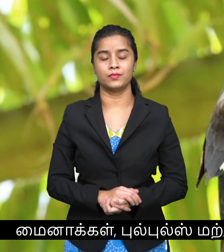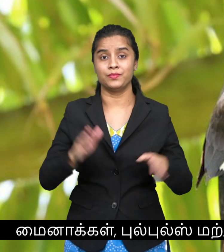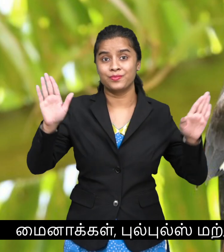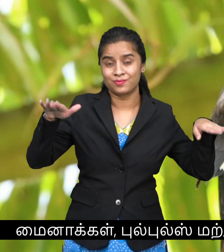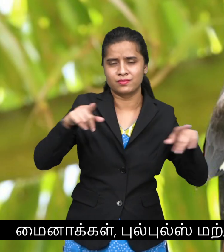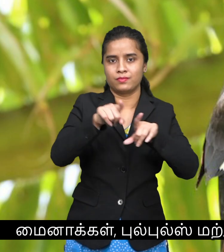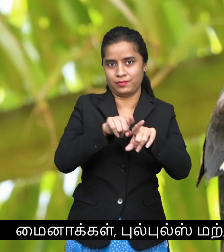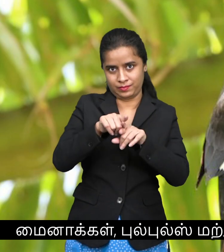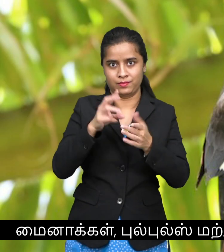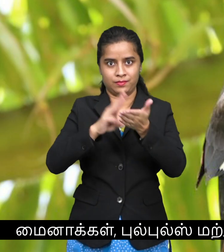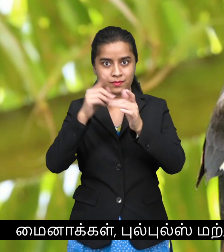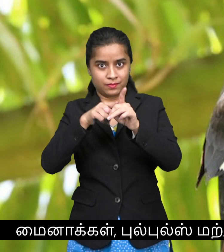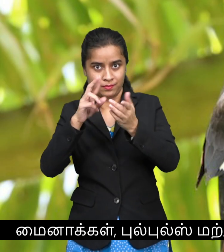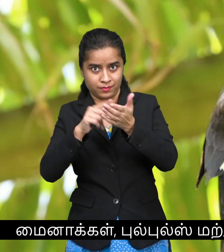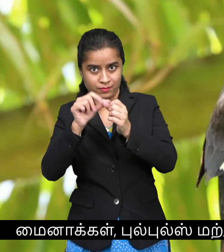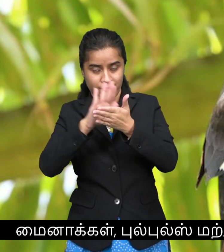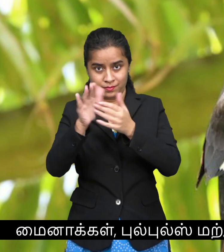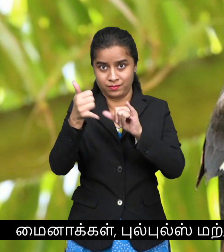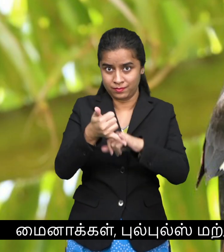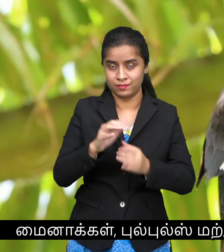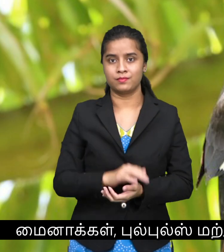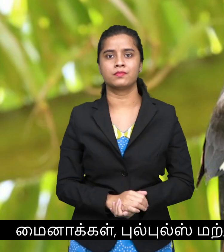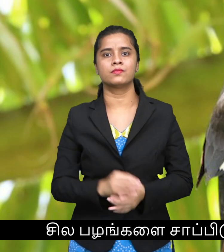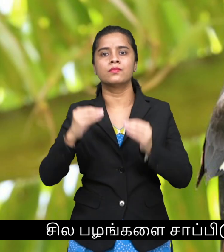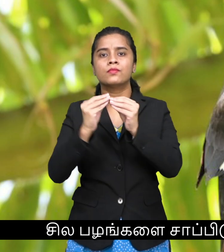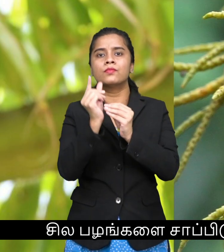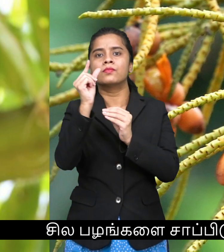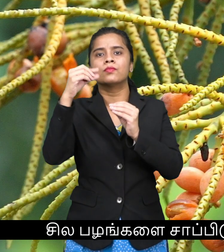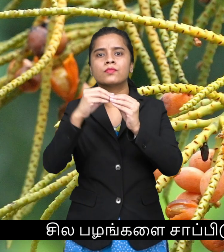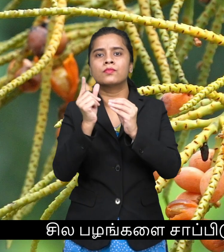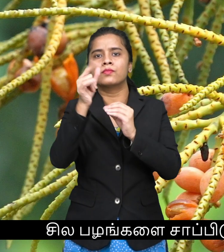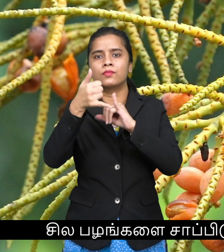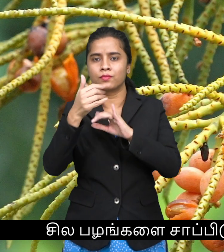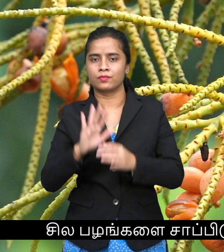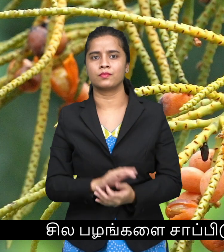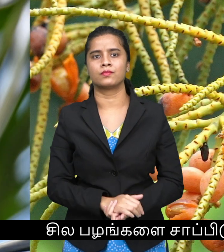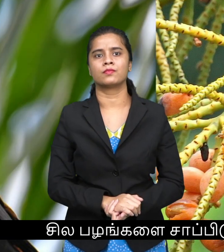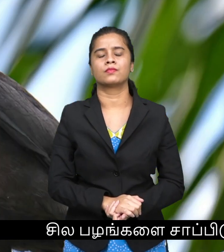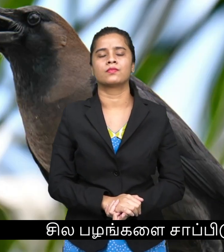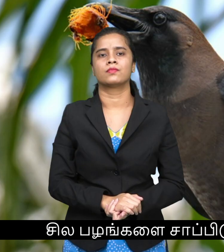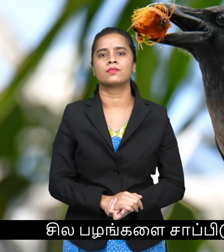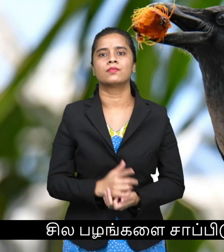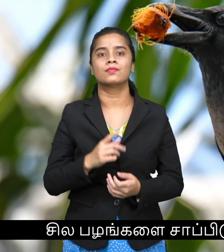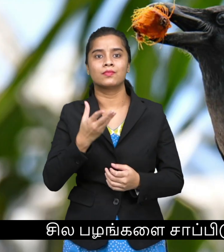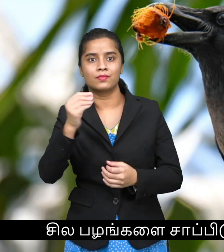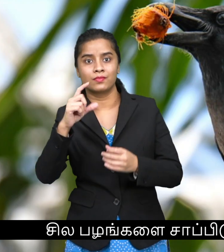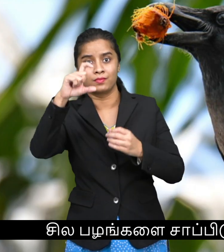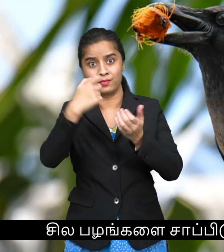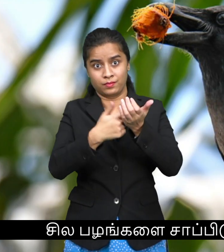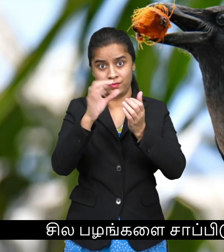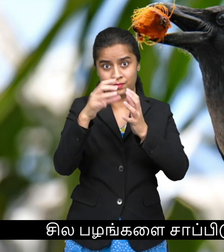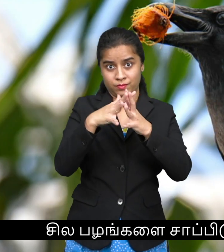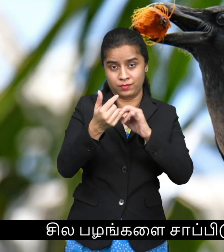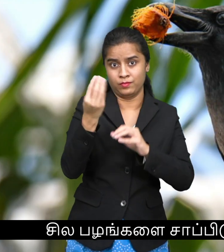மைனாக்கள், புல்புல்ஸ் மற்றும் காகங்கள் போன்ற பறவைகள் சில பழங்களை சாப்பிடுகின்றன. எடுத்துக்காட்டாக